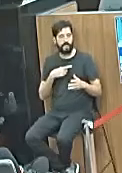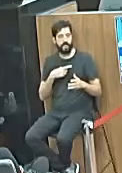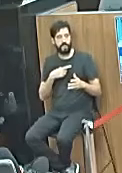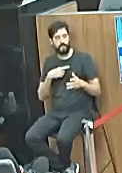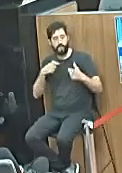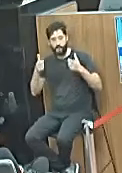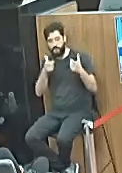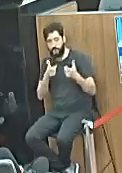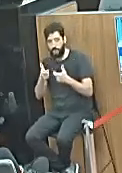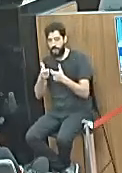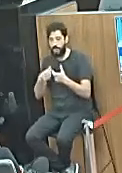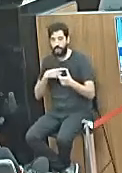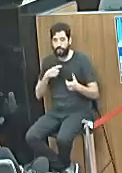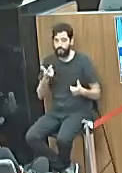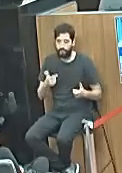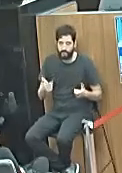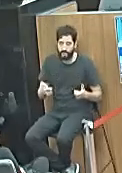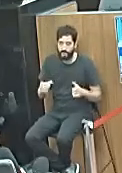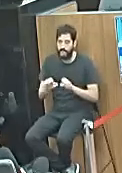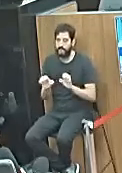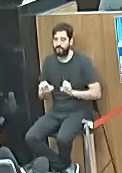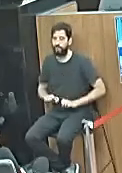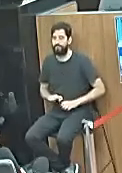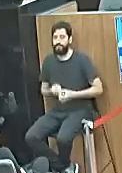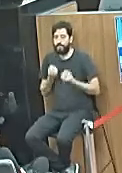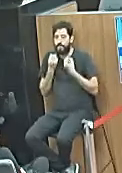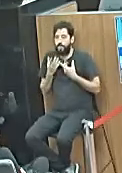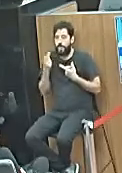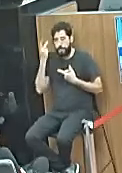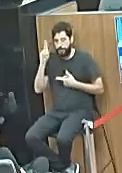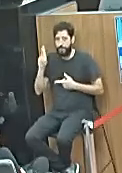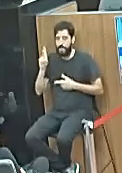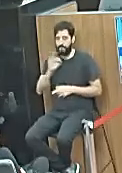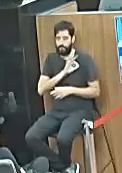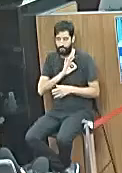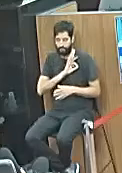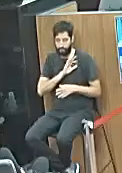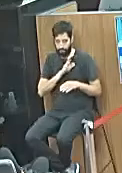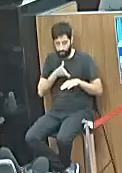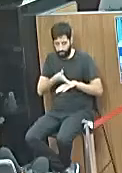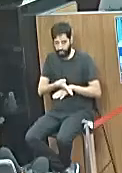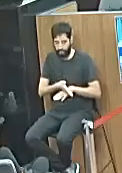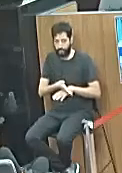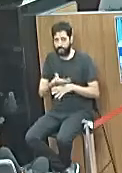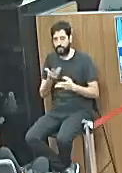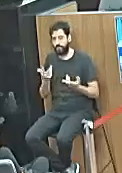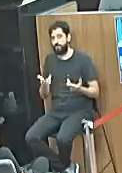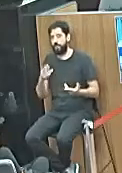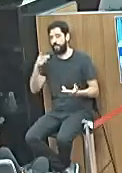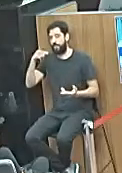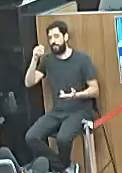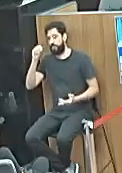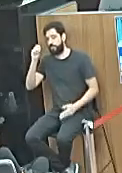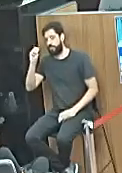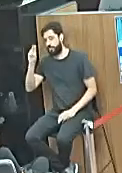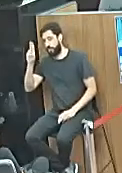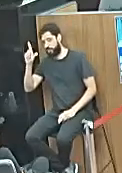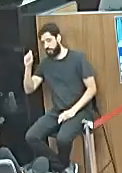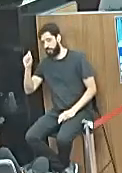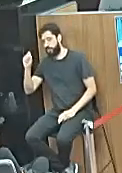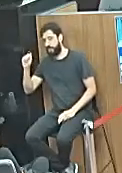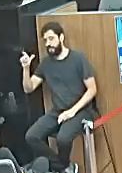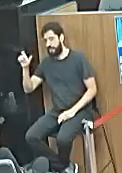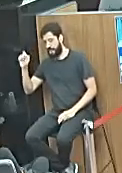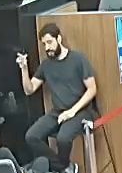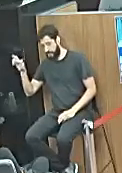onde existem infraestrutura adequada para essas unidades policiais como pouso alegre varginha barbacena